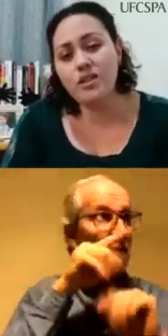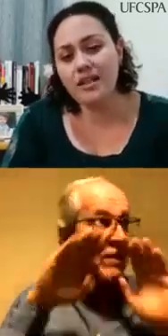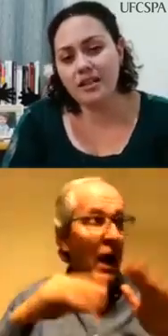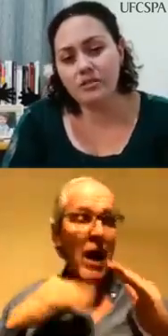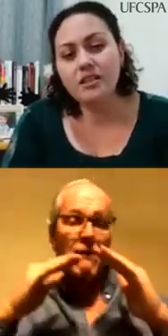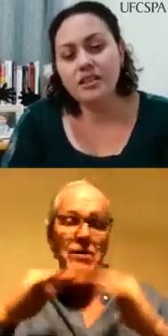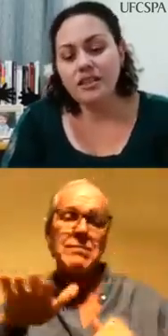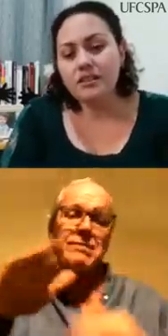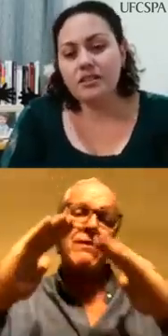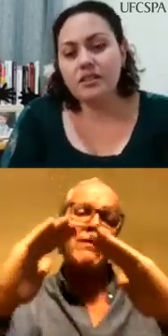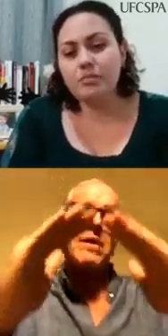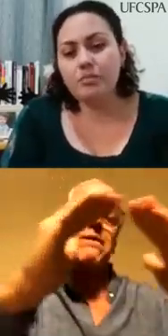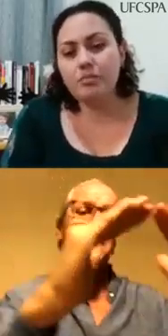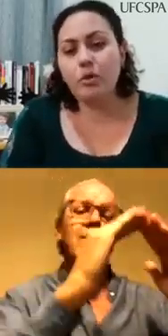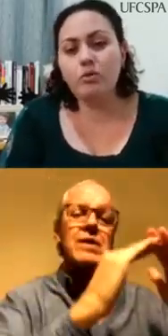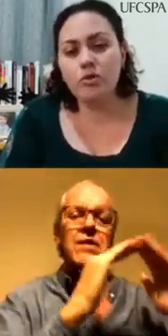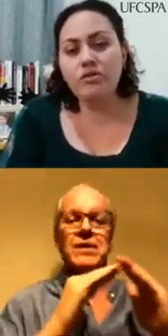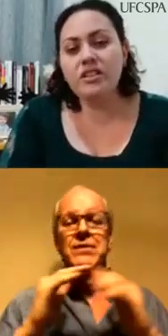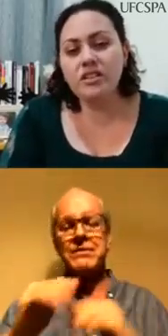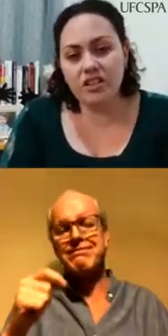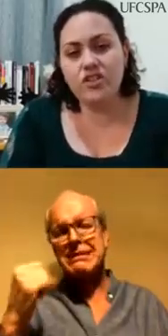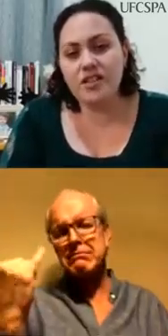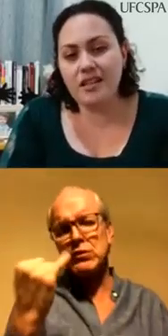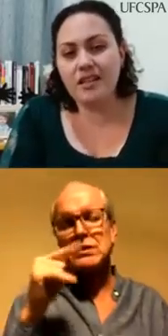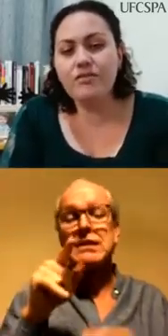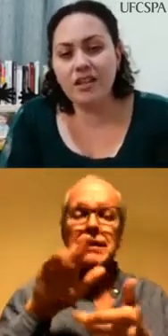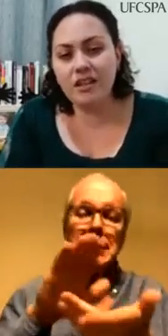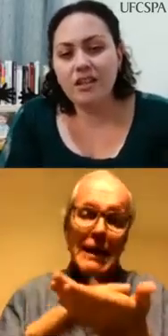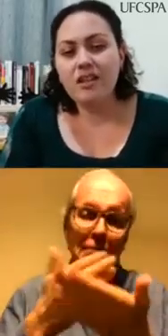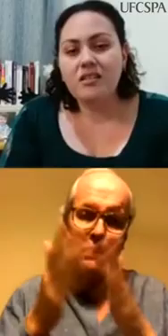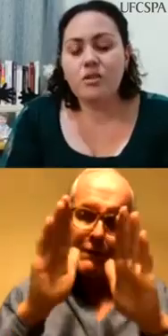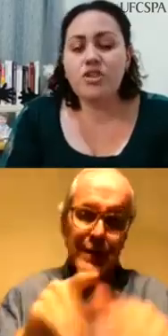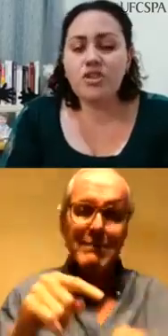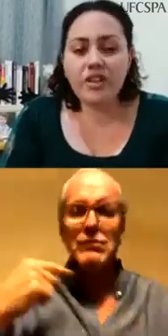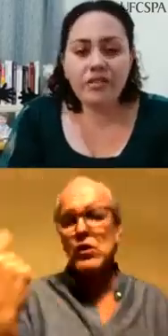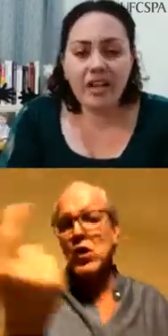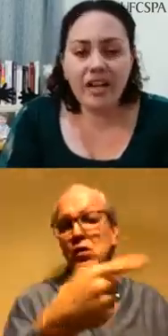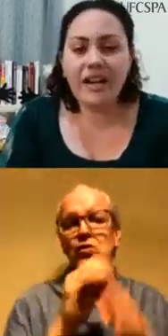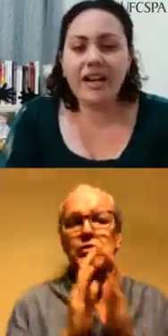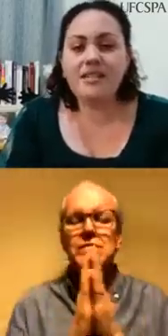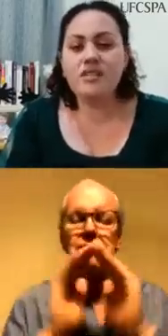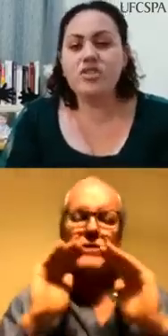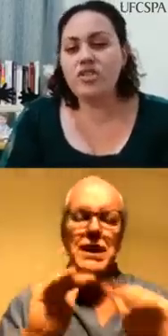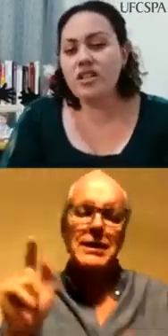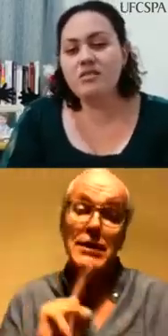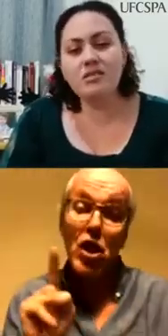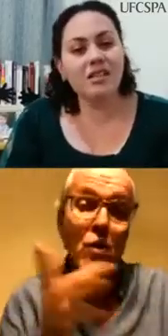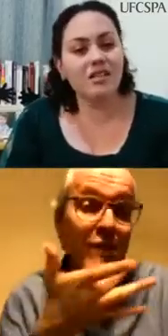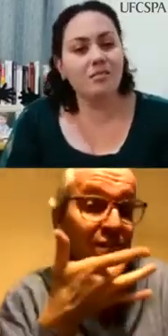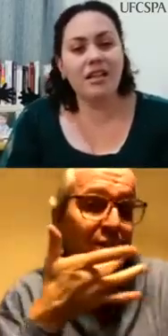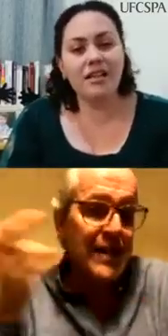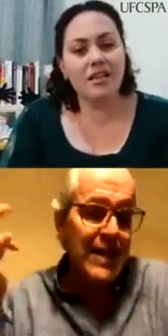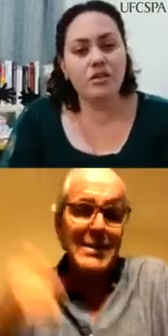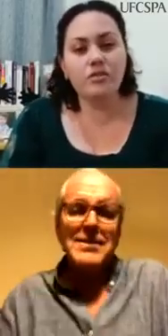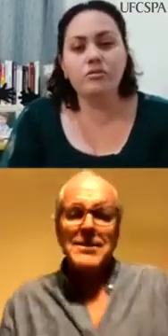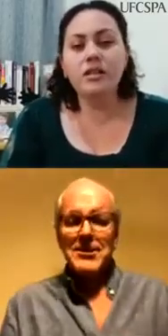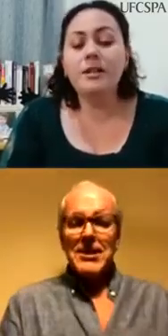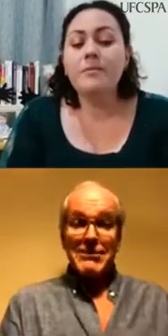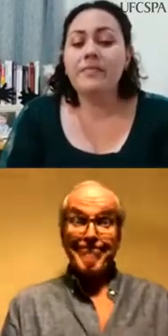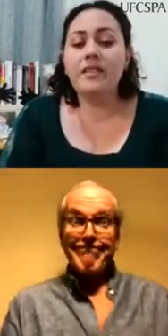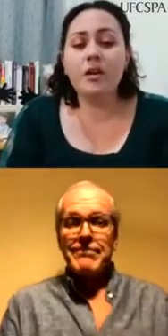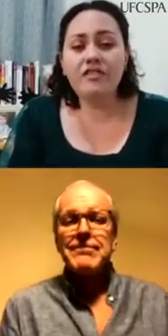sido mostrado por alguns governantes, né? Enfim. Então, a gente tem que ficar em casa, a gente tem que tentar trabalhar